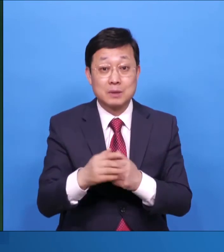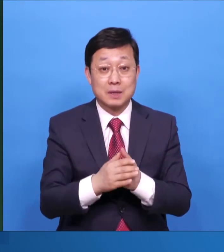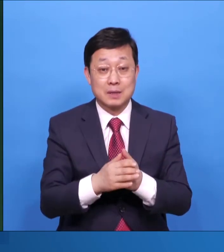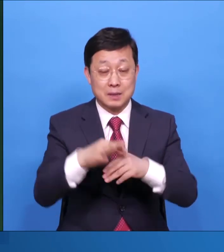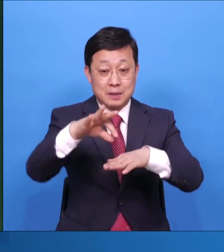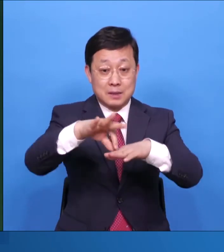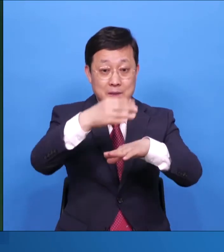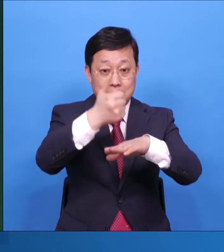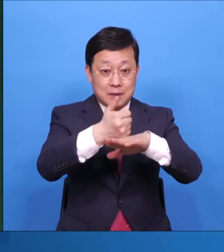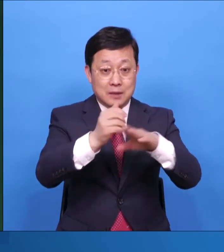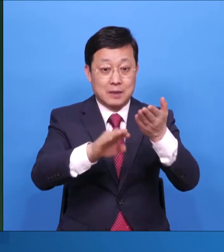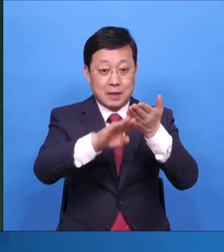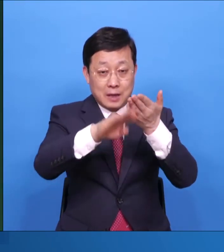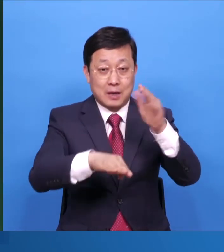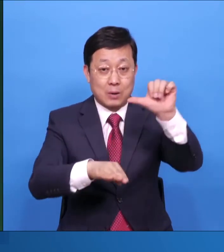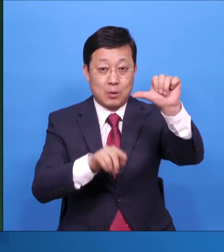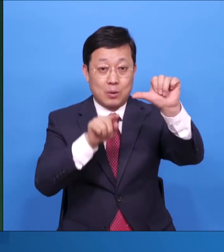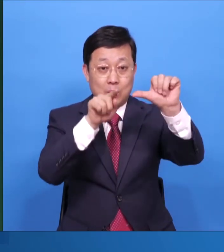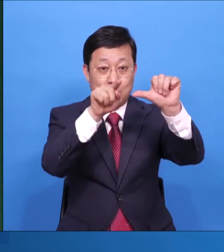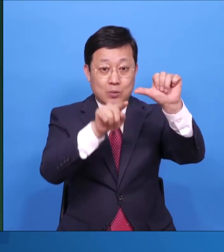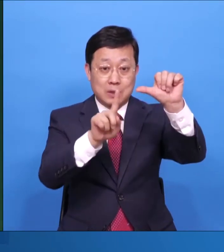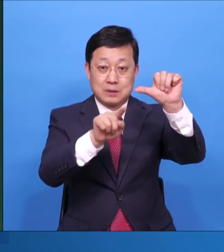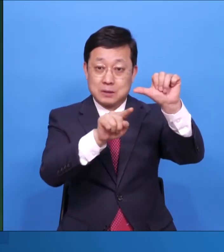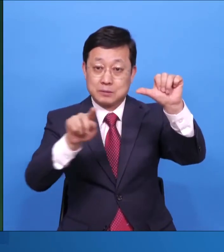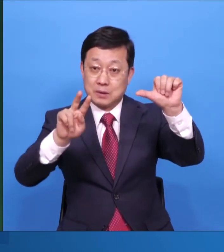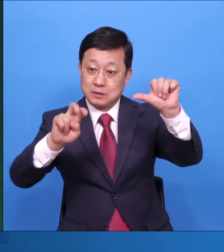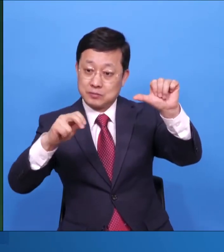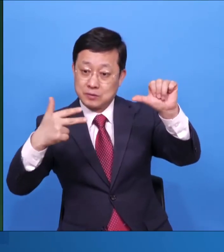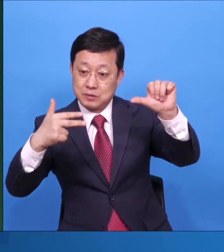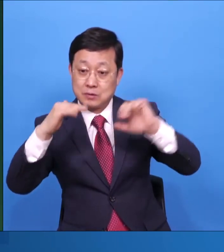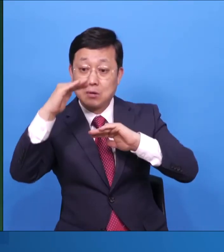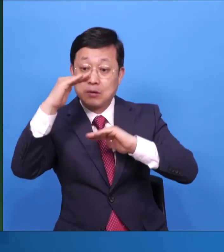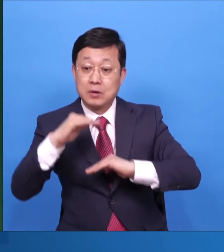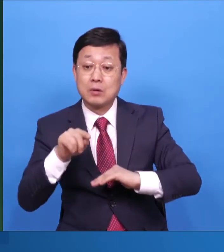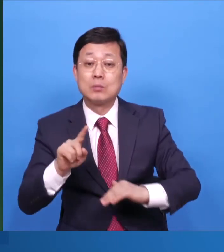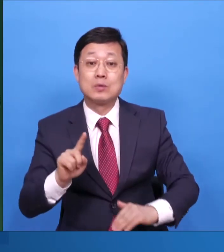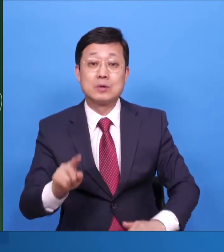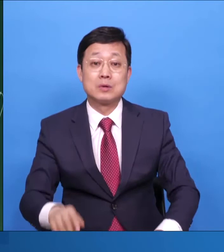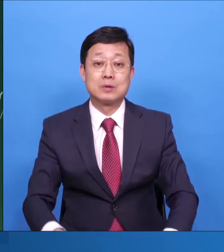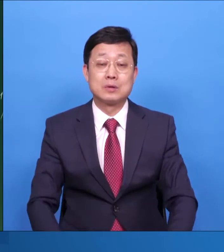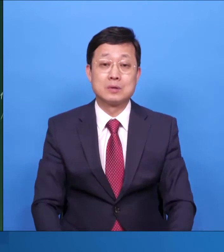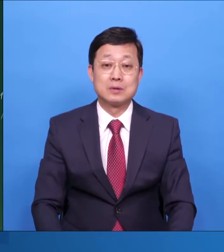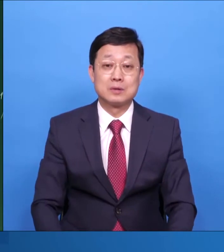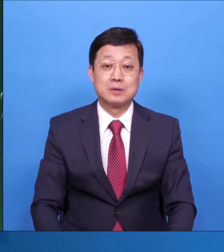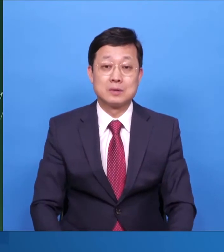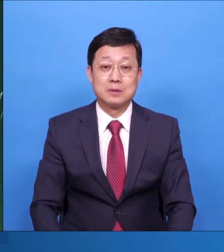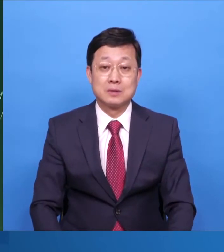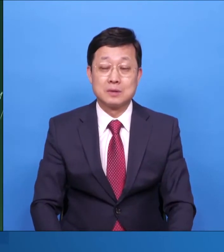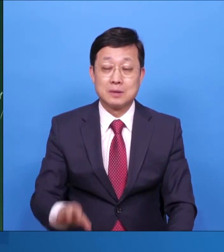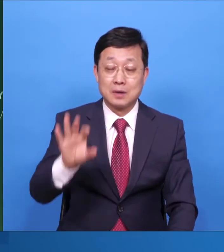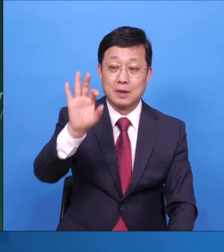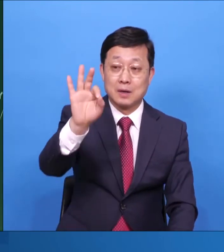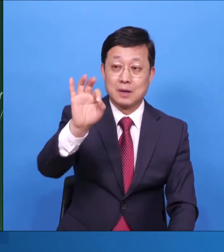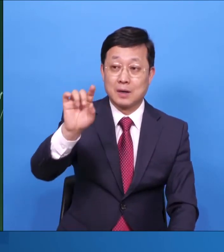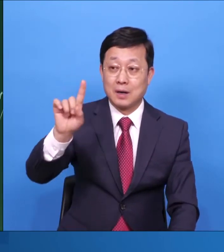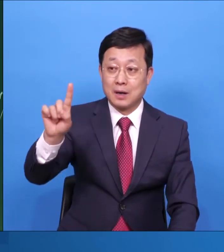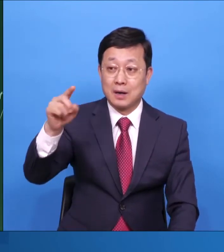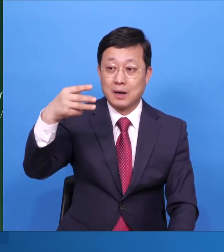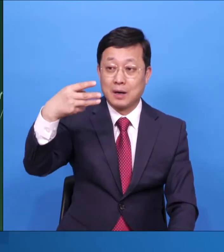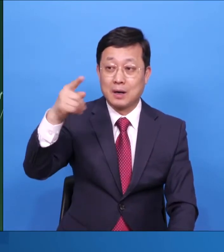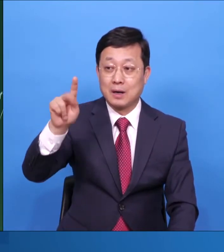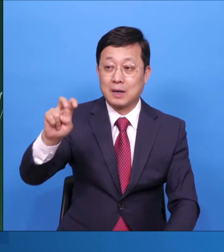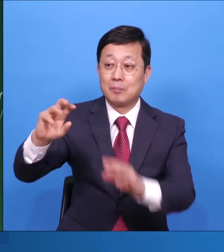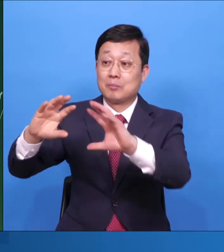열왕기 5장에 보면은 어떤 기록이 나옵니까? ¿Qué dice en Segunda de Reyes 5:1-27? 아람 나라의 최고의